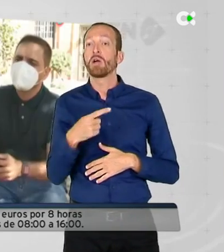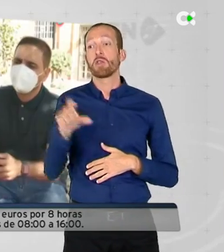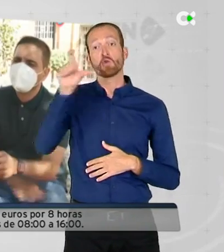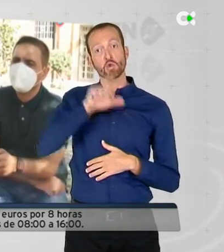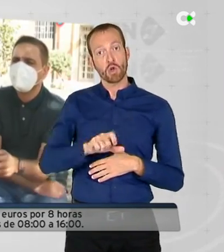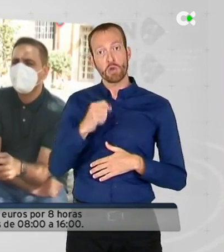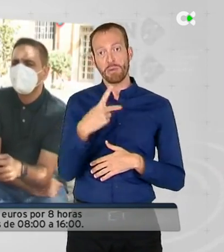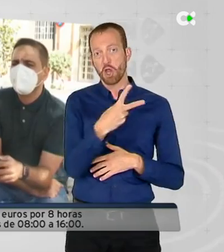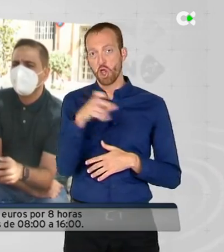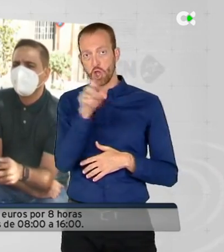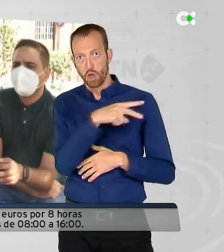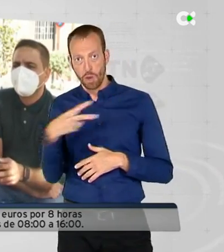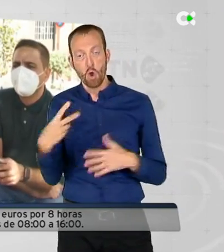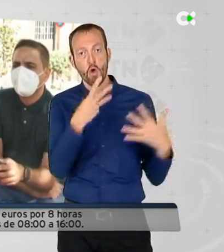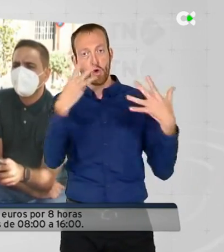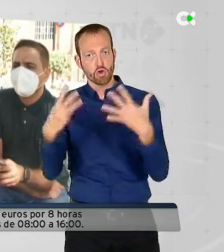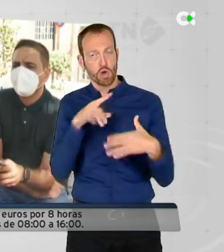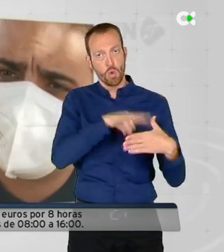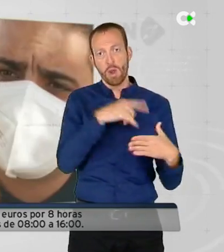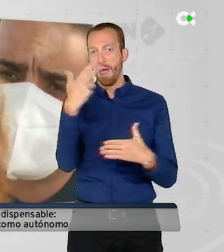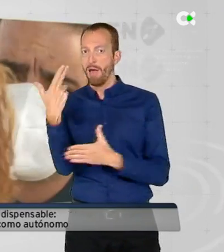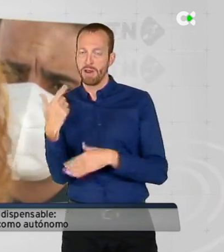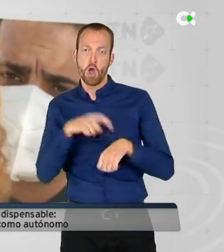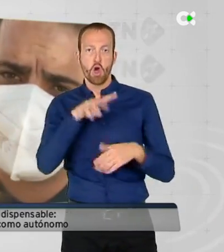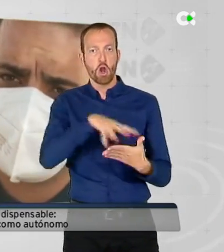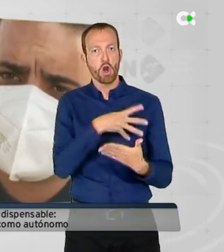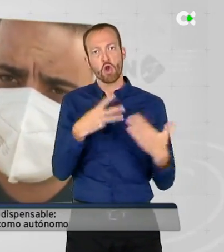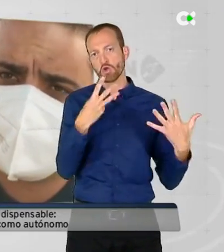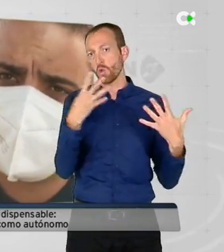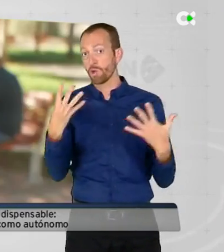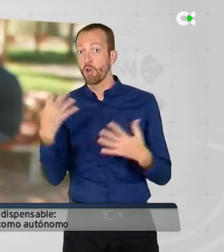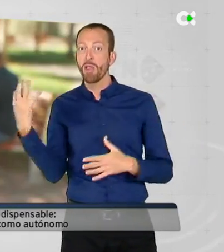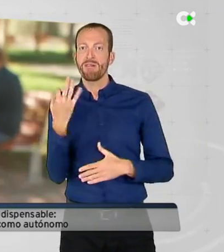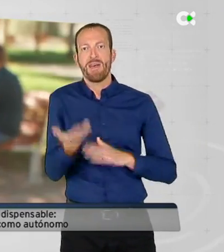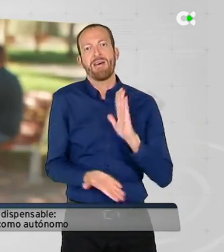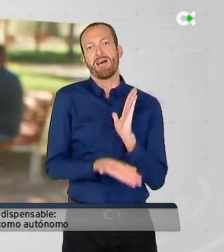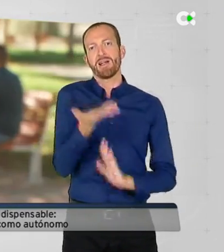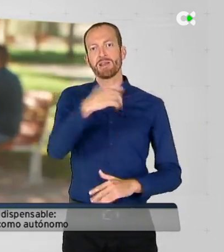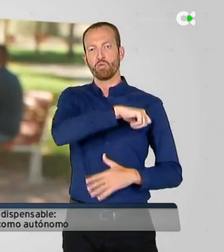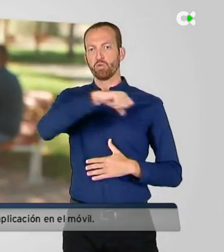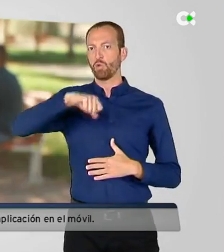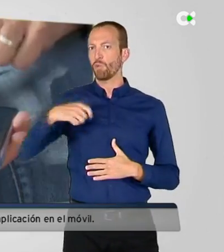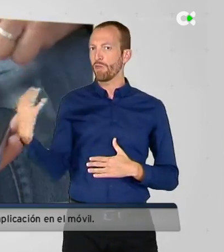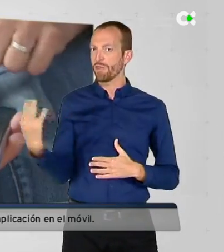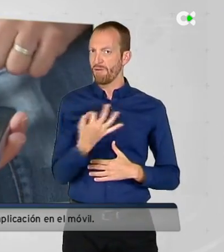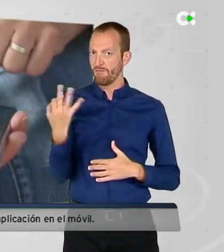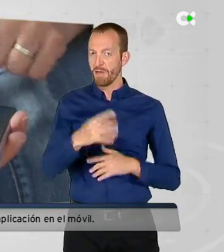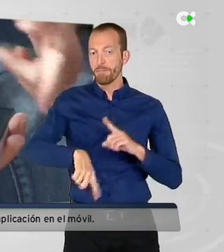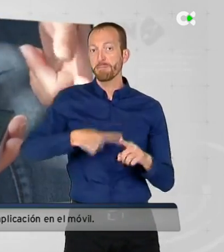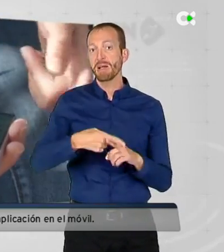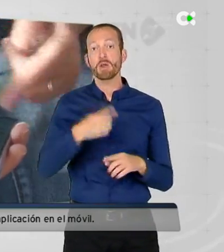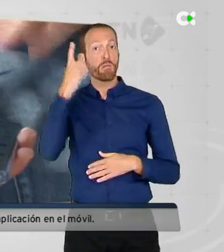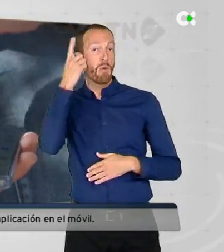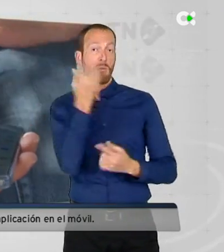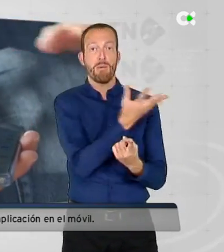euros por ocho horas, de lunes a viernes, de 8 a 4. Requisito indispensable, darse de alta como autónomo y descargarse una